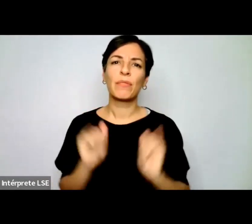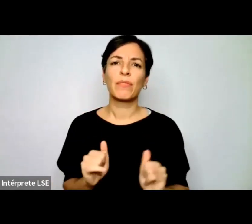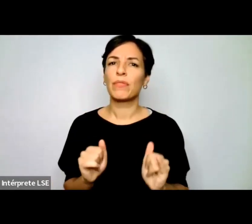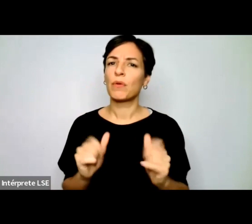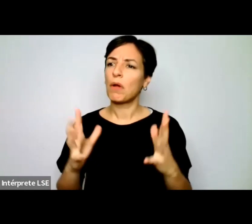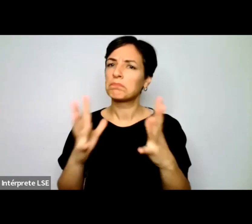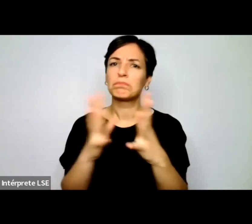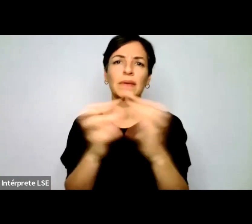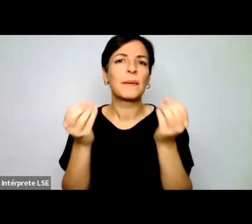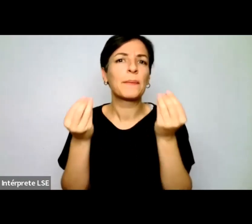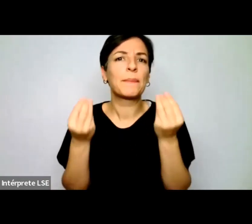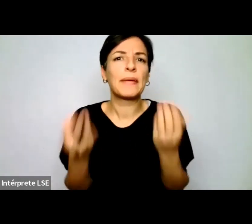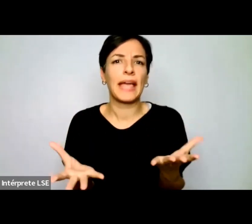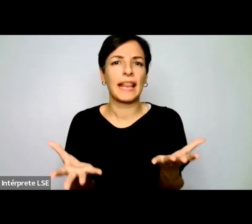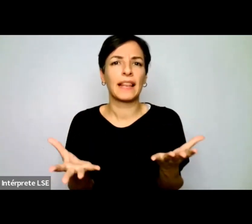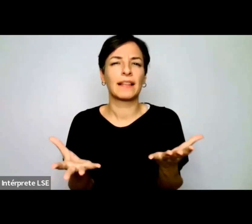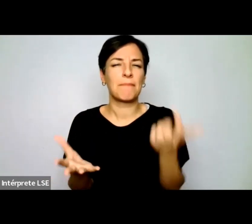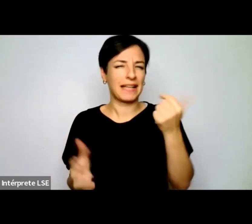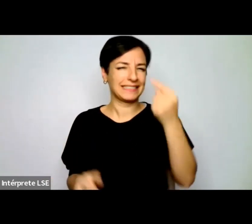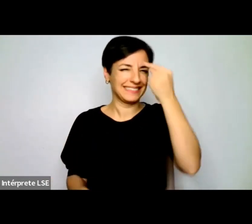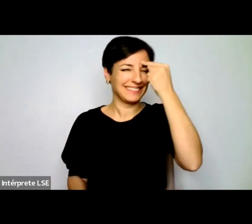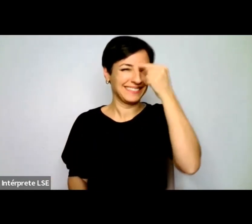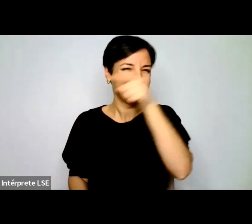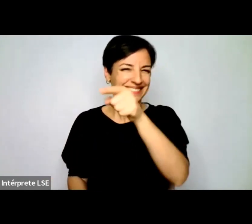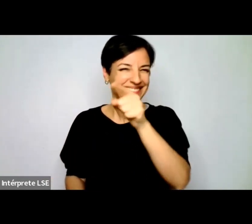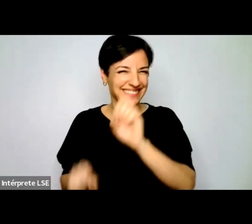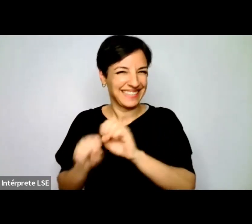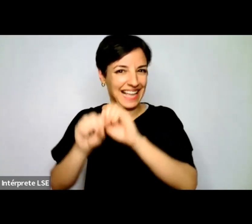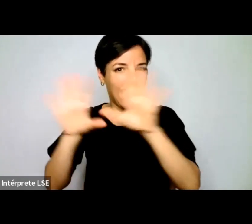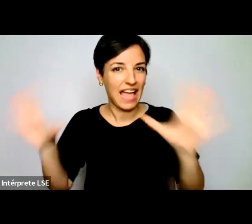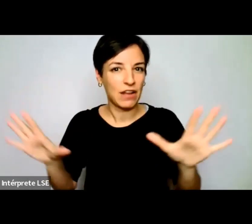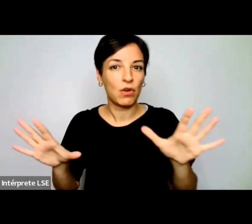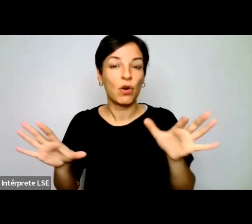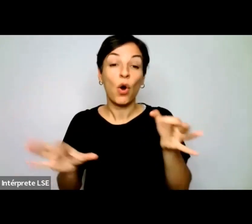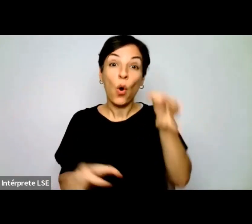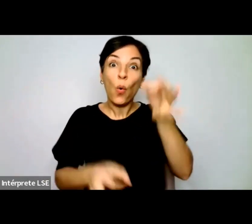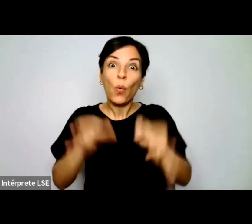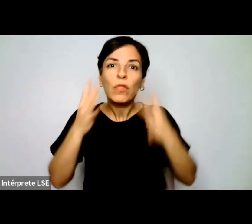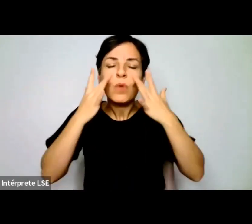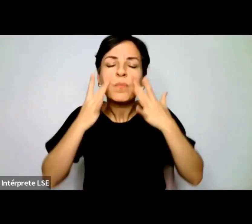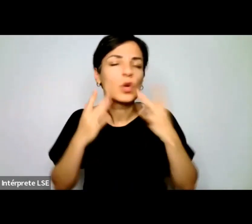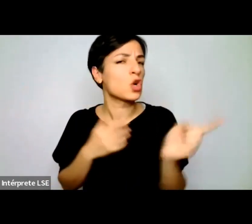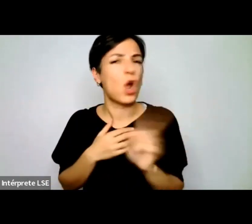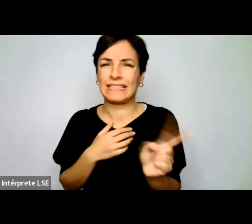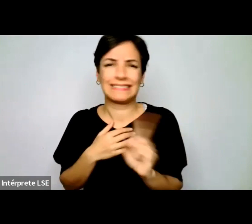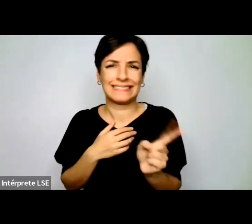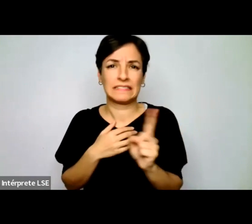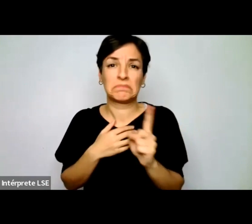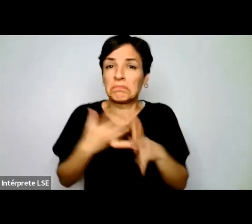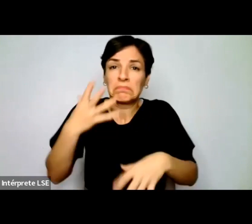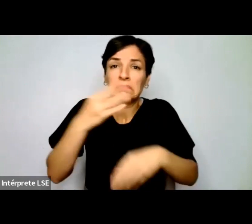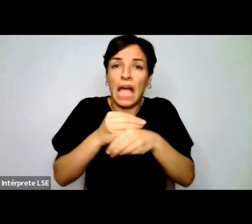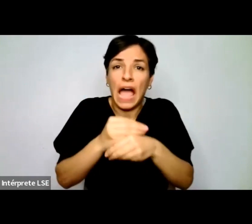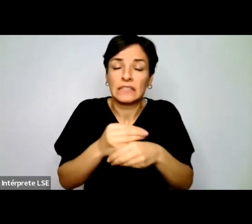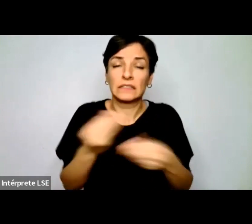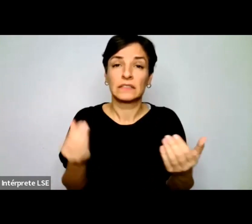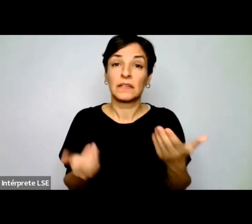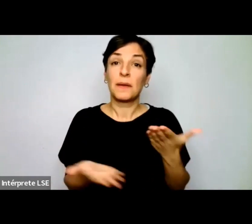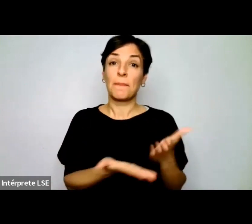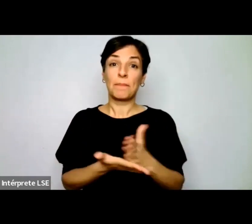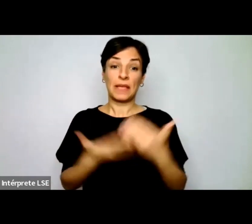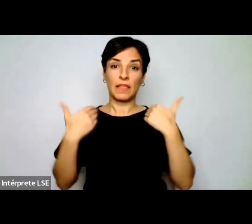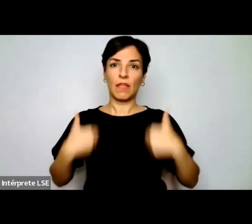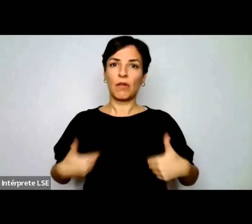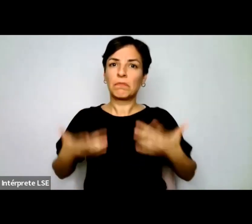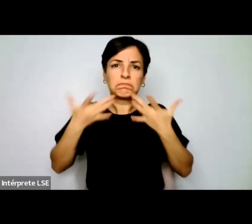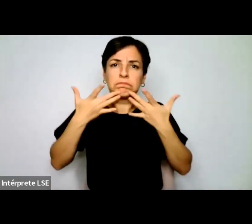idea, que es una forma alternativa y complementaria al proceso judicial en la que la persona mediadora, que es una persona independiente,